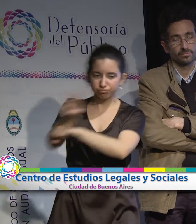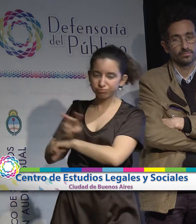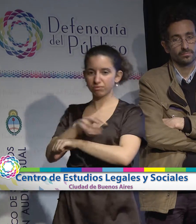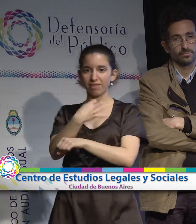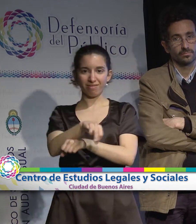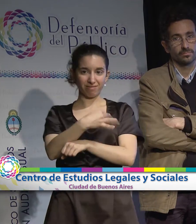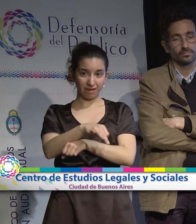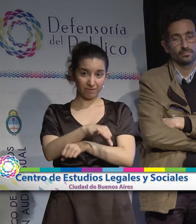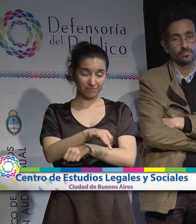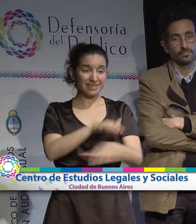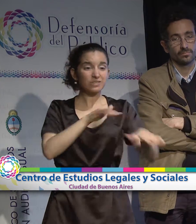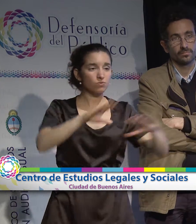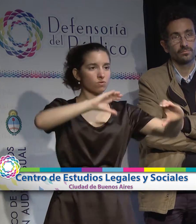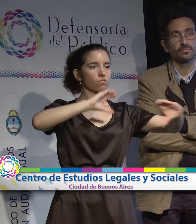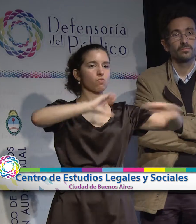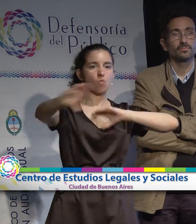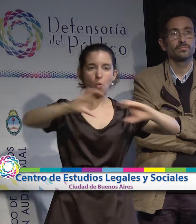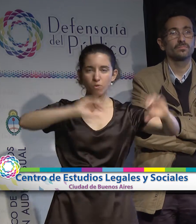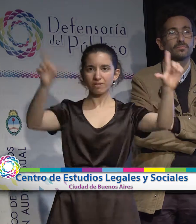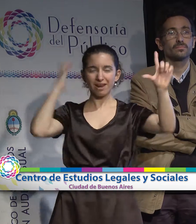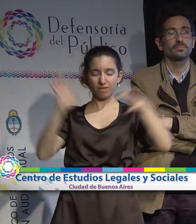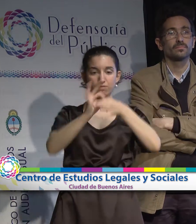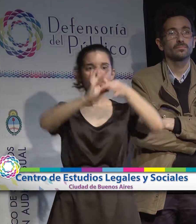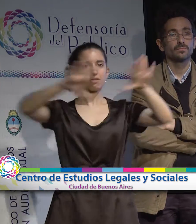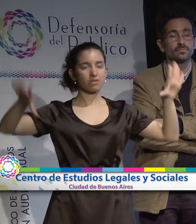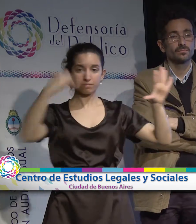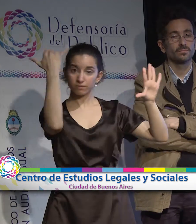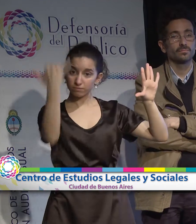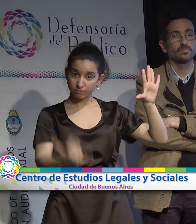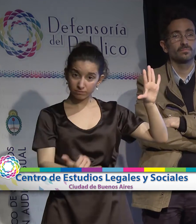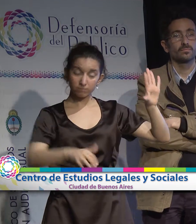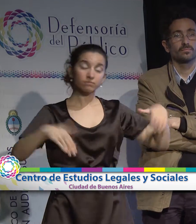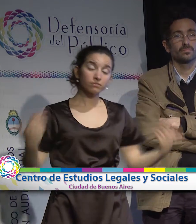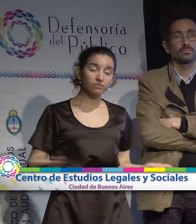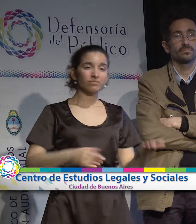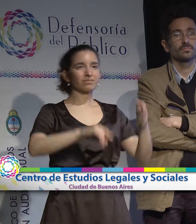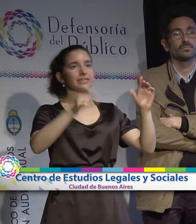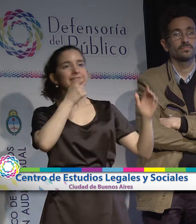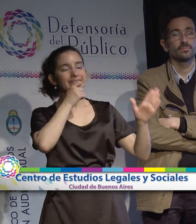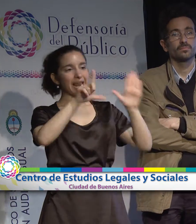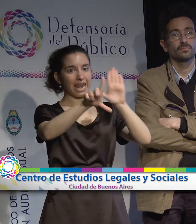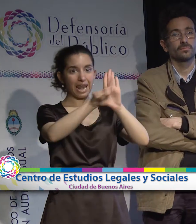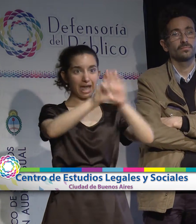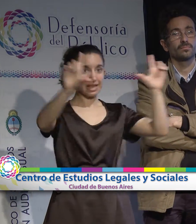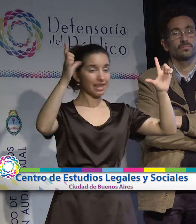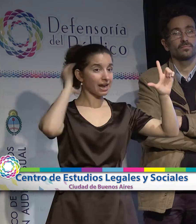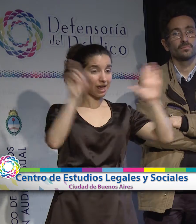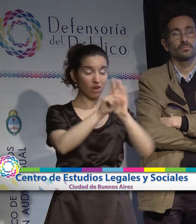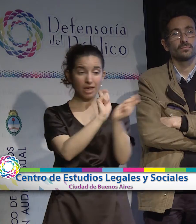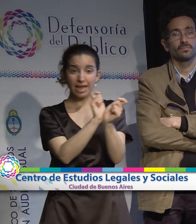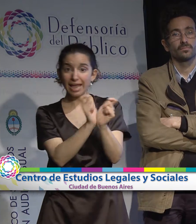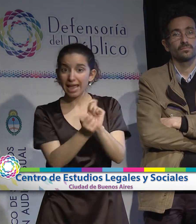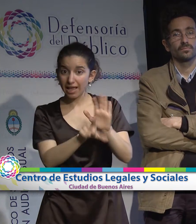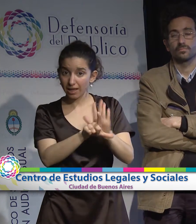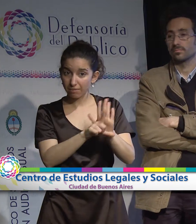derecho. De esa forma, cualquier modificación que se haga de la Ley de Servicios de Comunicación Audiovisual, que sea esta Ley de Comunicaciones Convergentes,